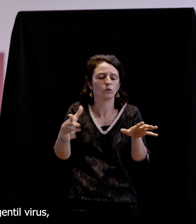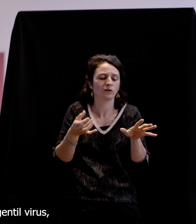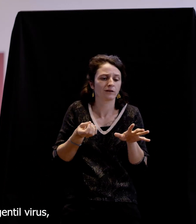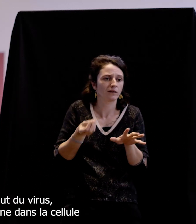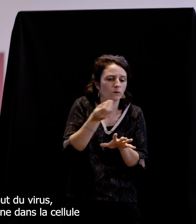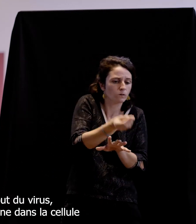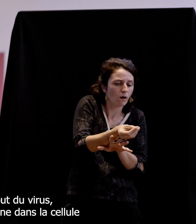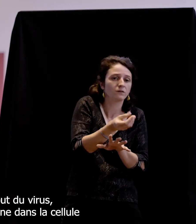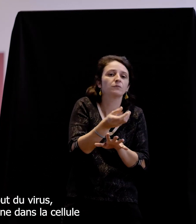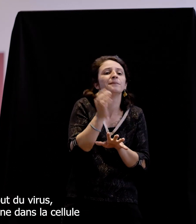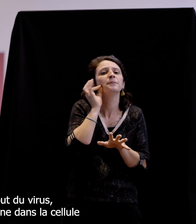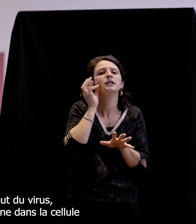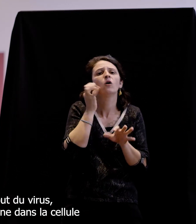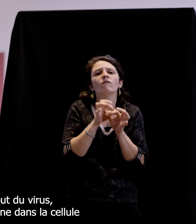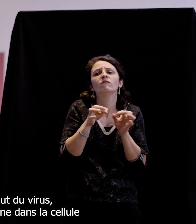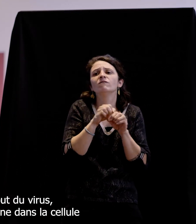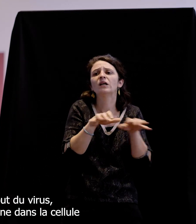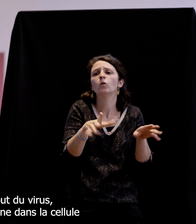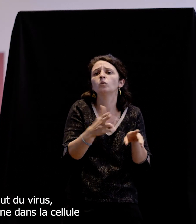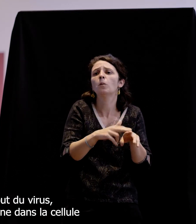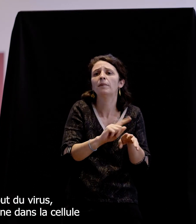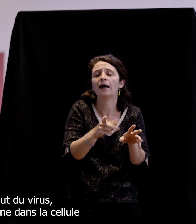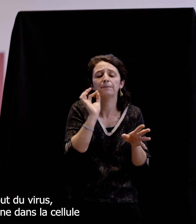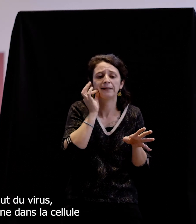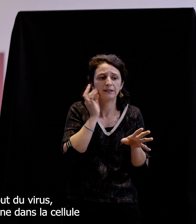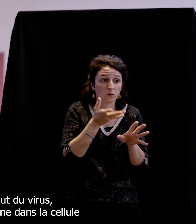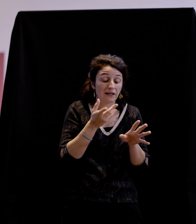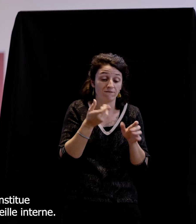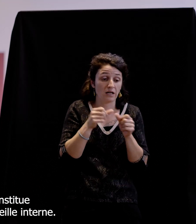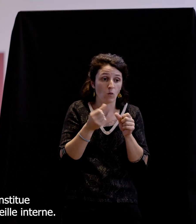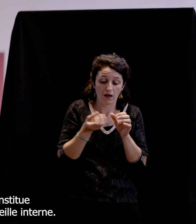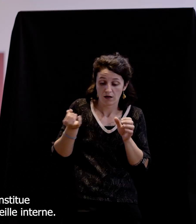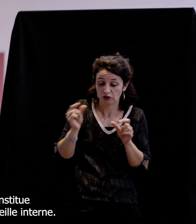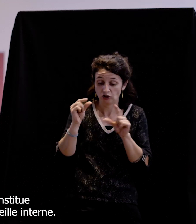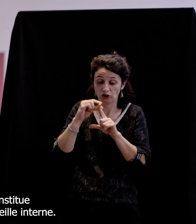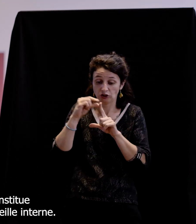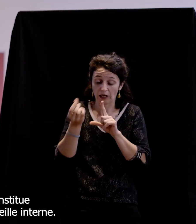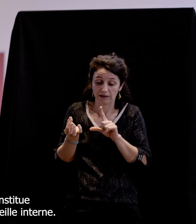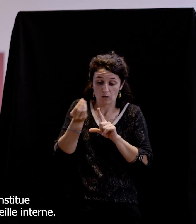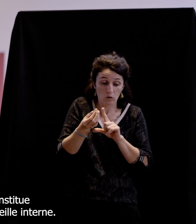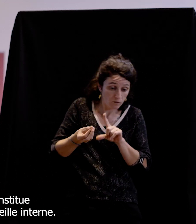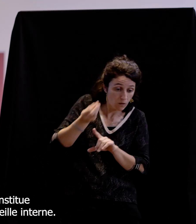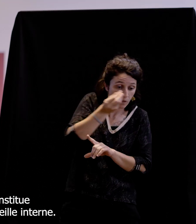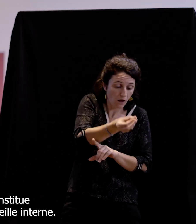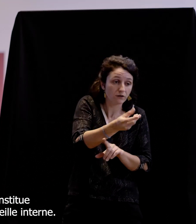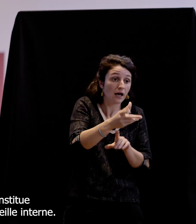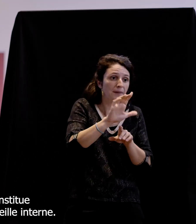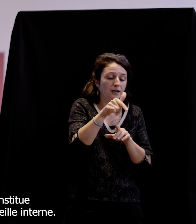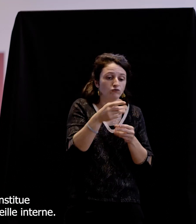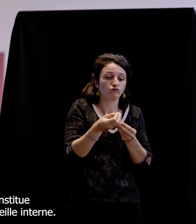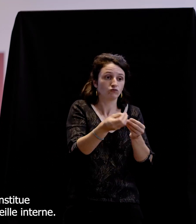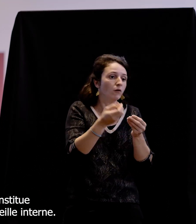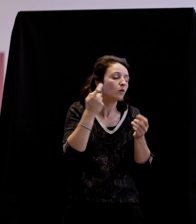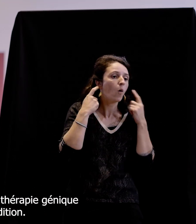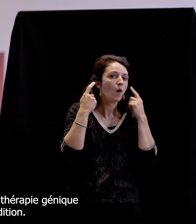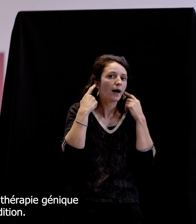gentil virus, donc on s'en fout du virus, mais il met le bon gène dans la cellule et ça reconstitue les cils dans